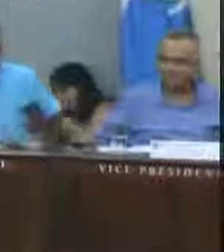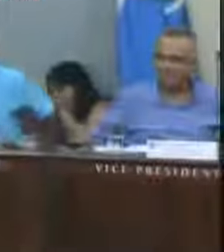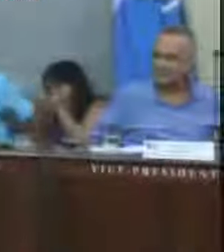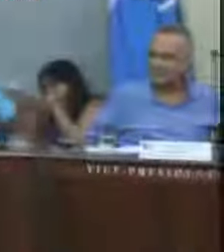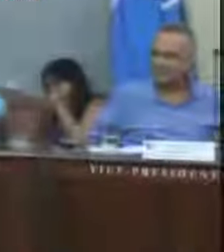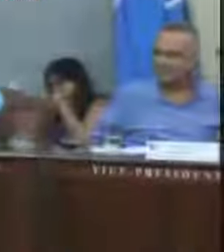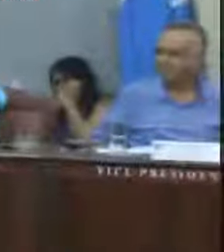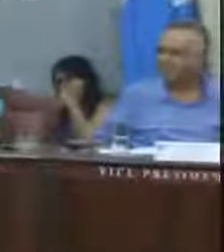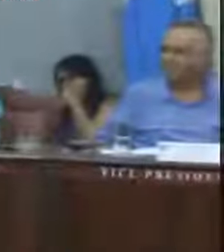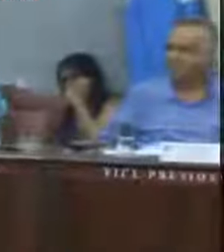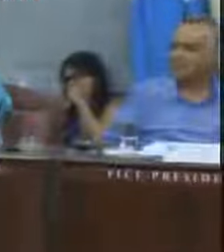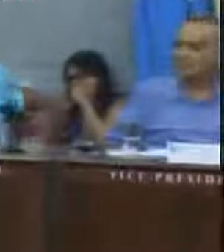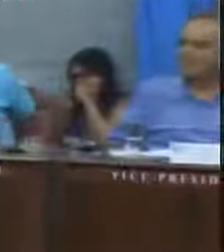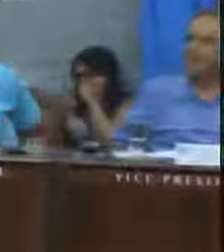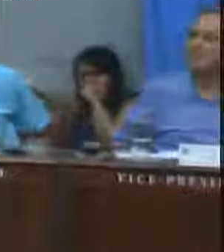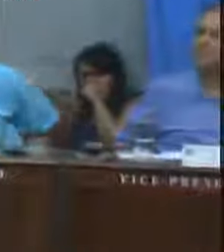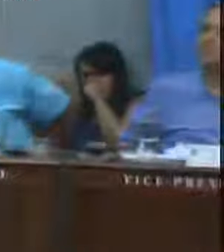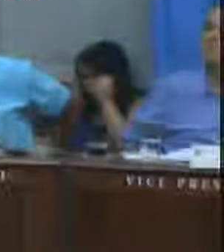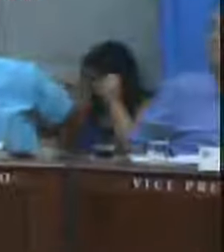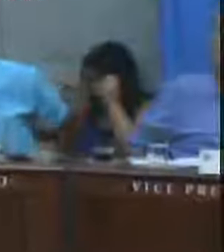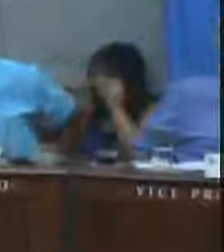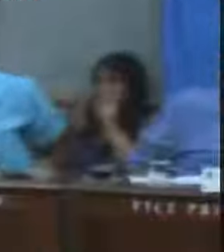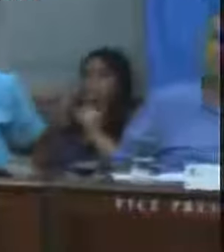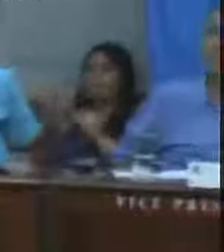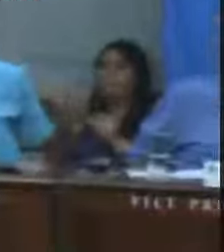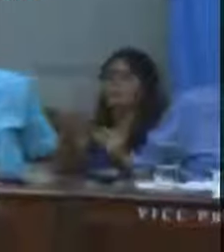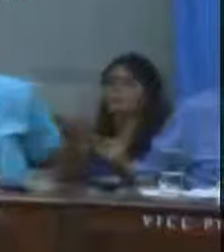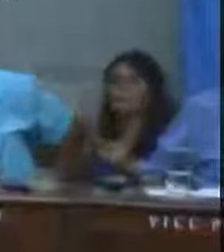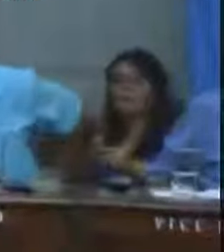Não. Boa noite, secretário Rosemary, boa noite a todos.